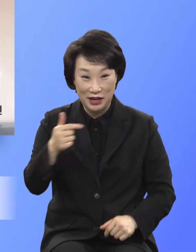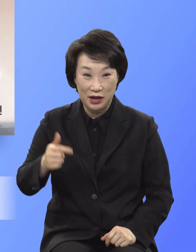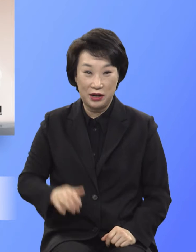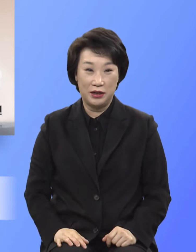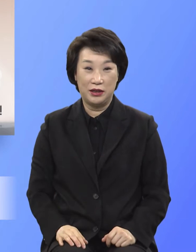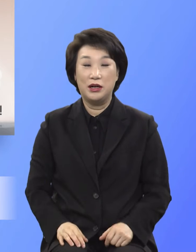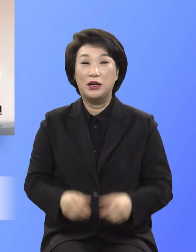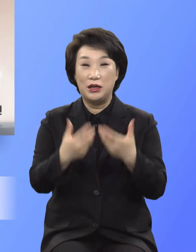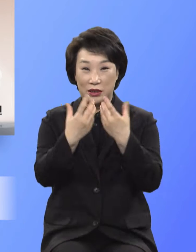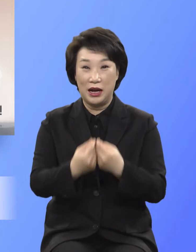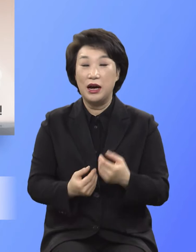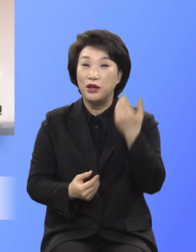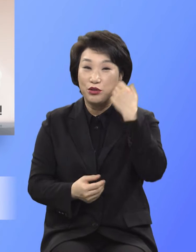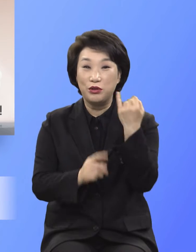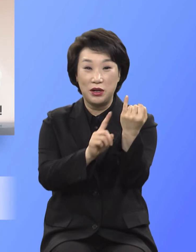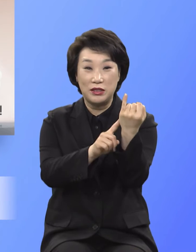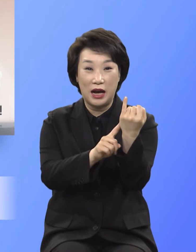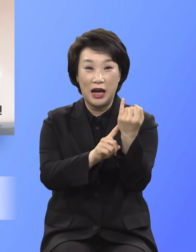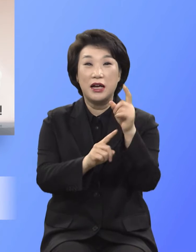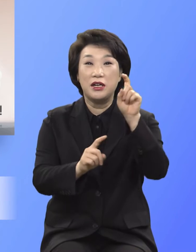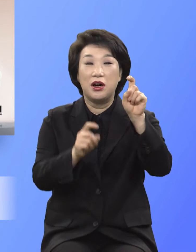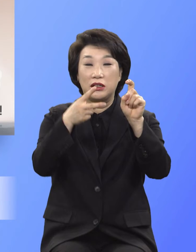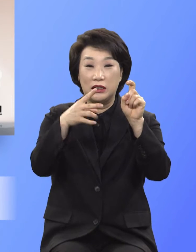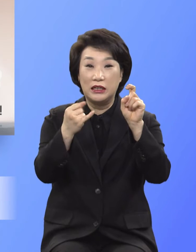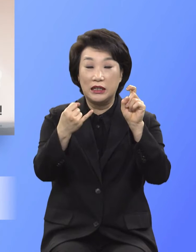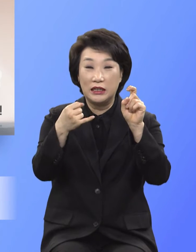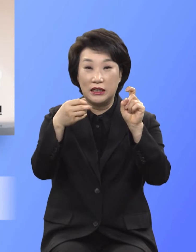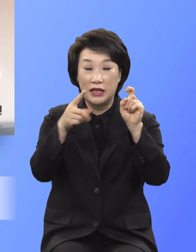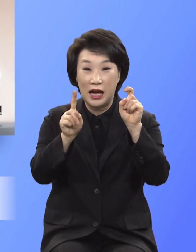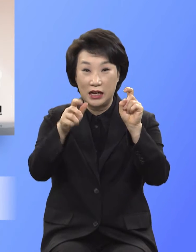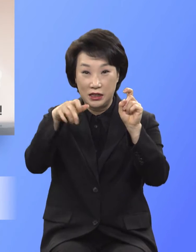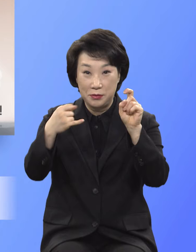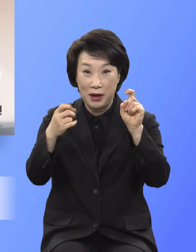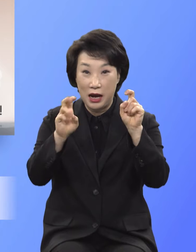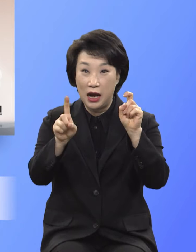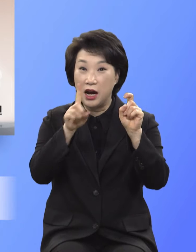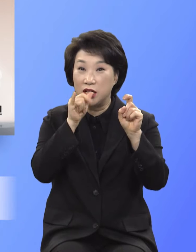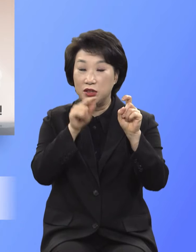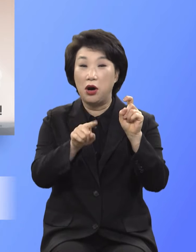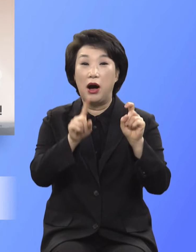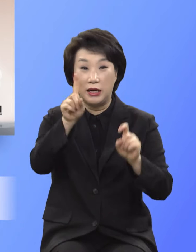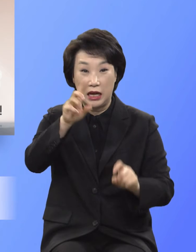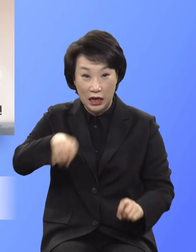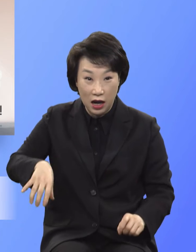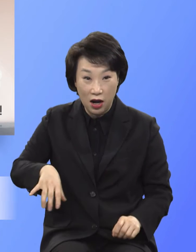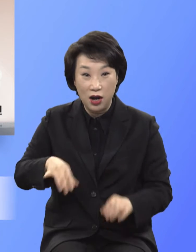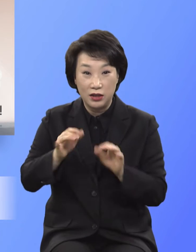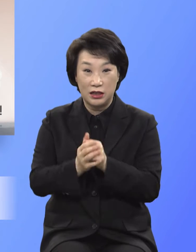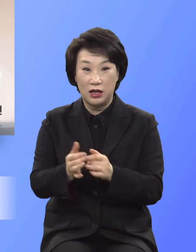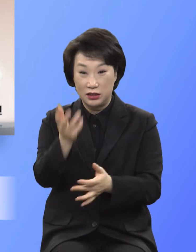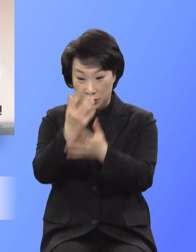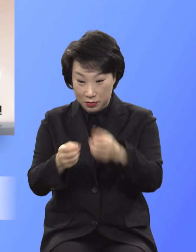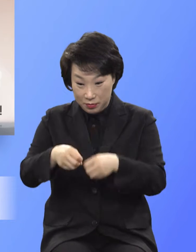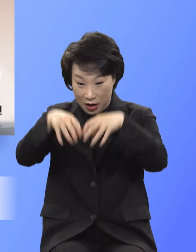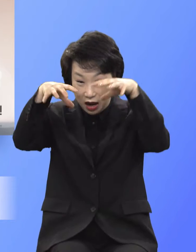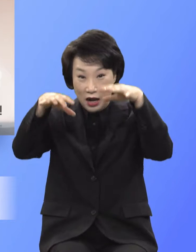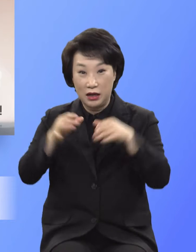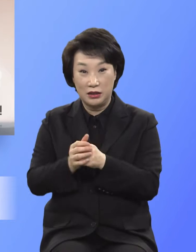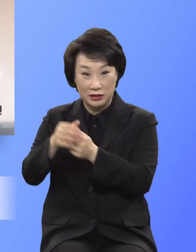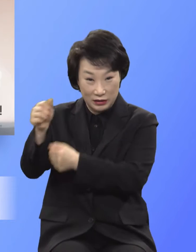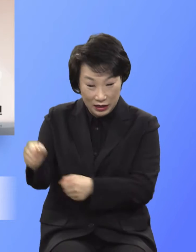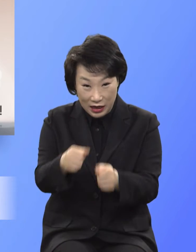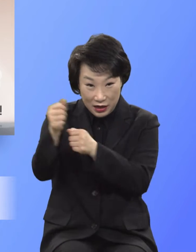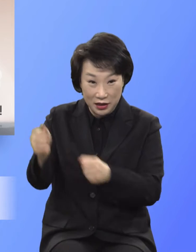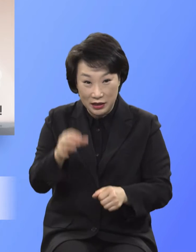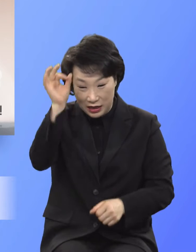더하리라. 어느 여자가 10드라크마가 있는데 하나를 잃으면 둘을 터고 집을 쓸며 찾도록